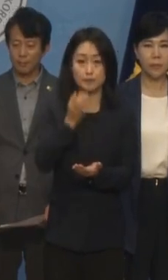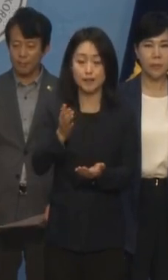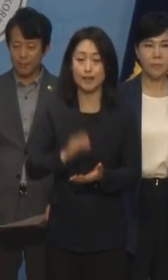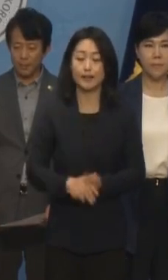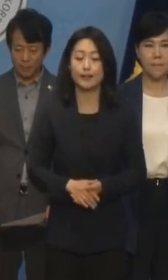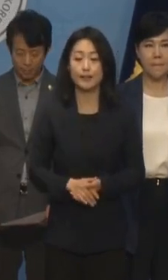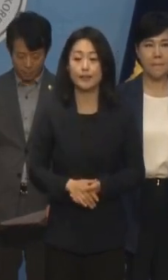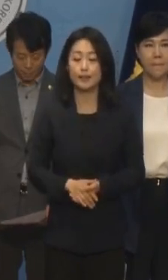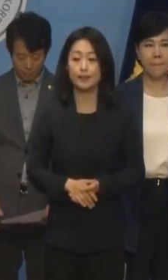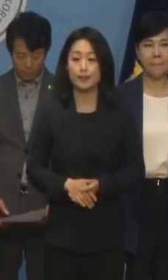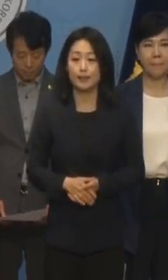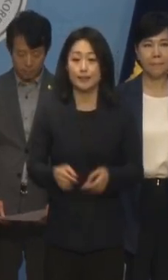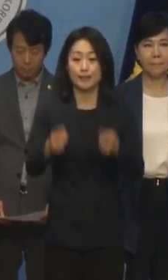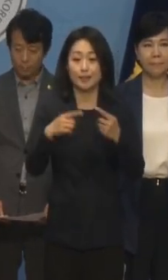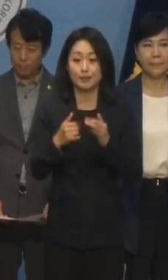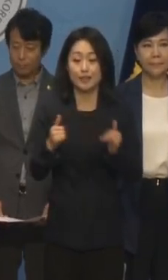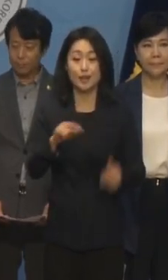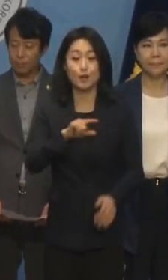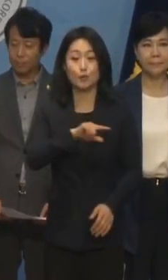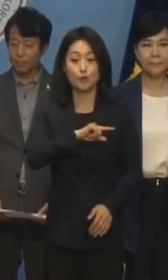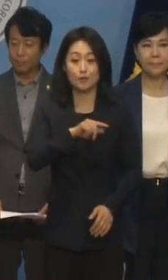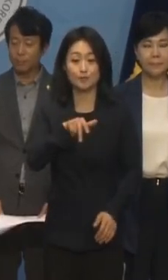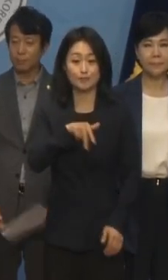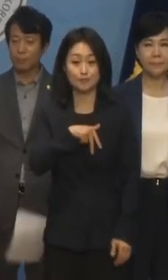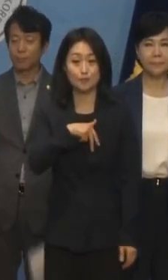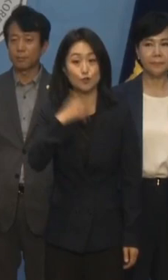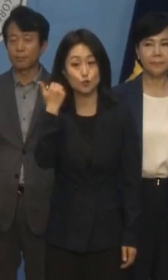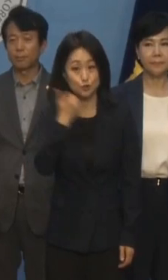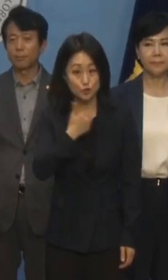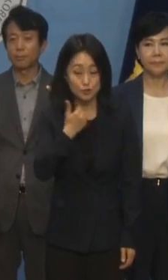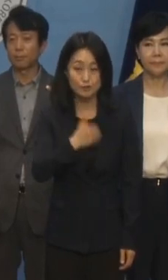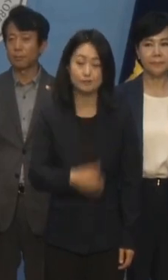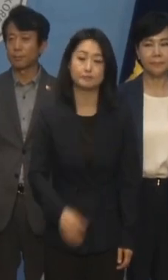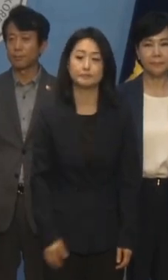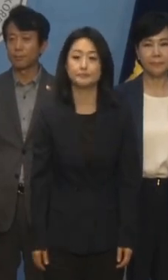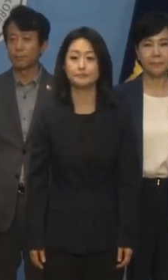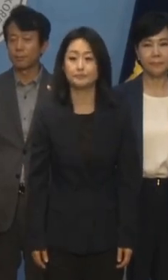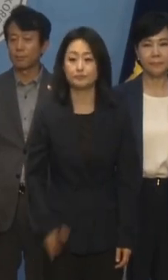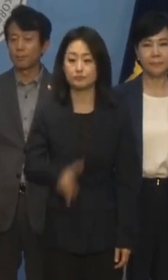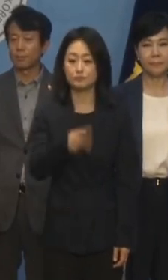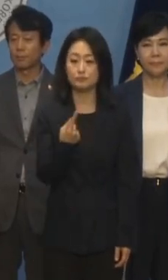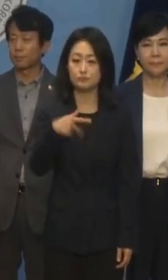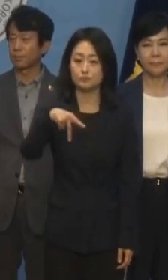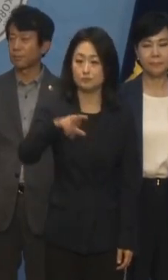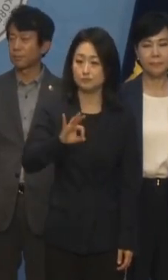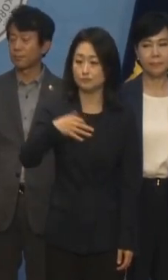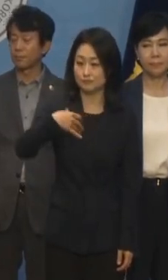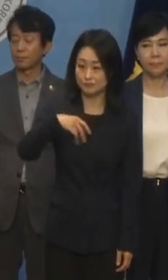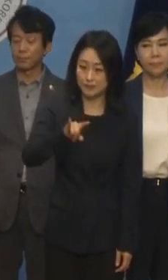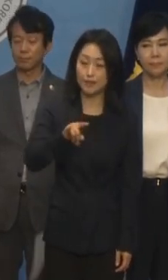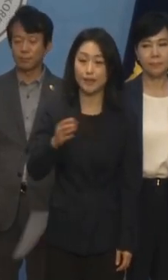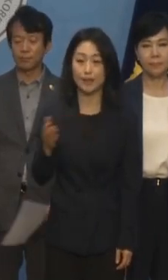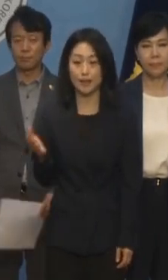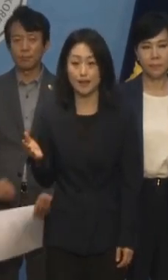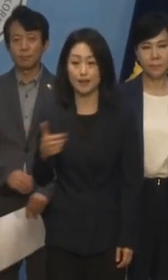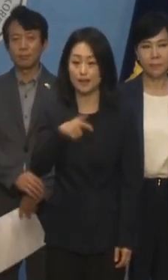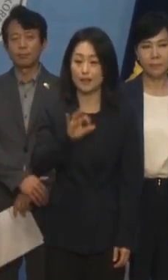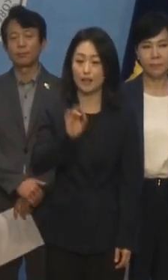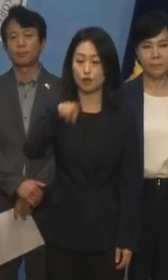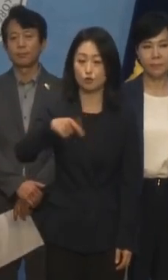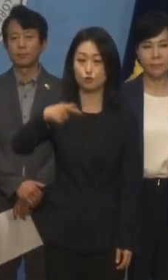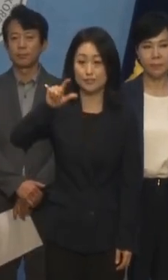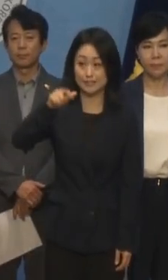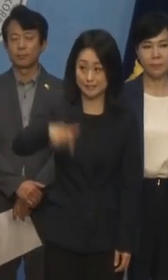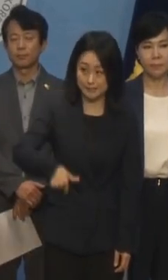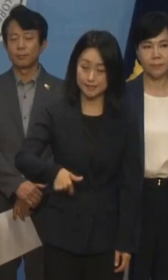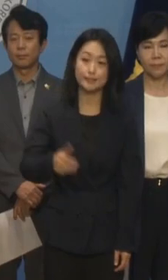발언 전에 참석하신 위원님들 소개를 먼저 하겠습니다. 조승래 위원님 오셨습니다. 강훈식 위원님